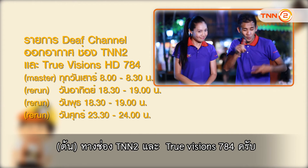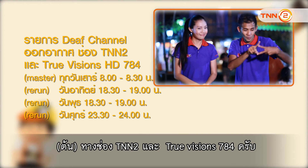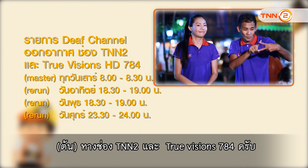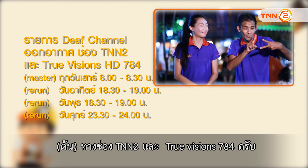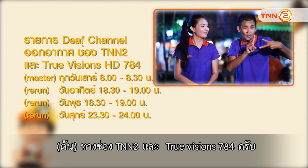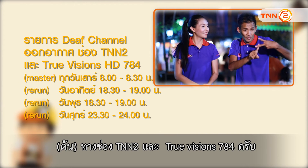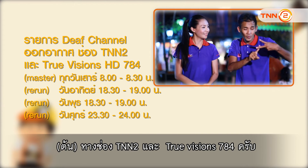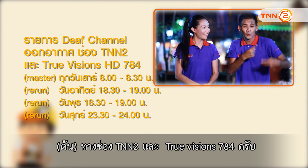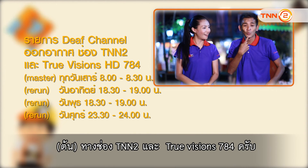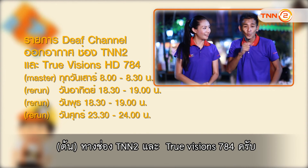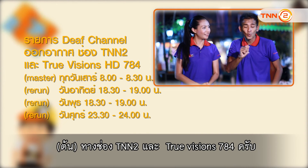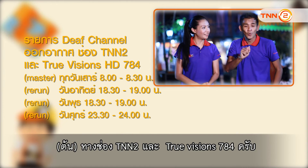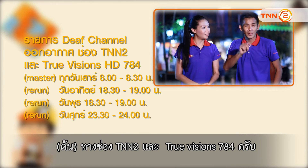ครับ